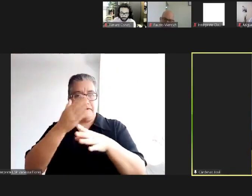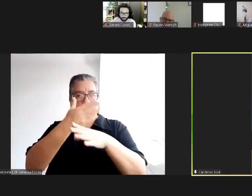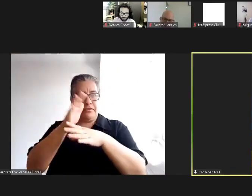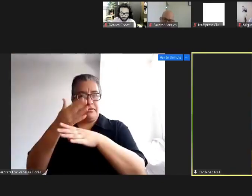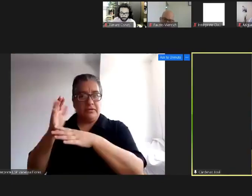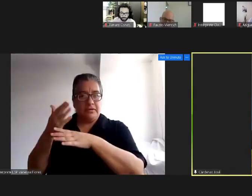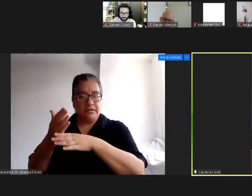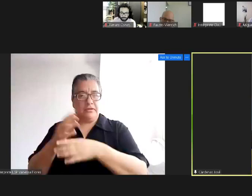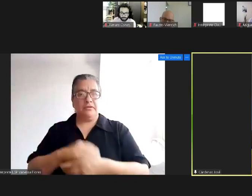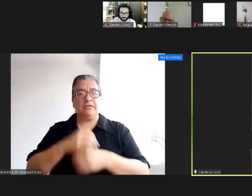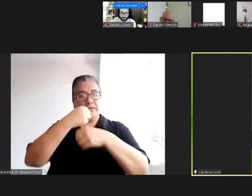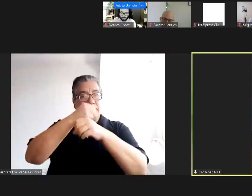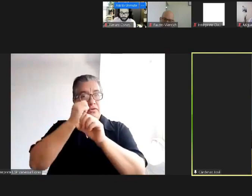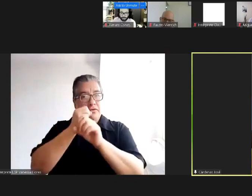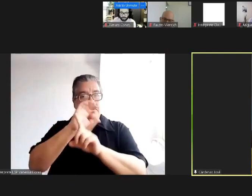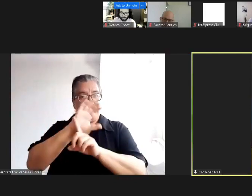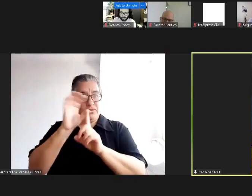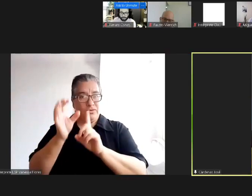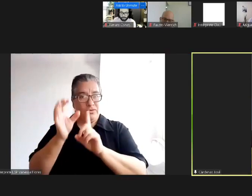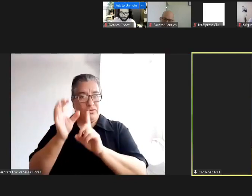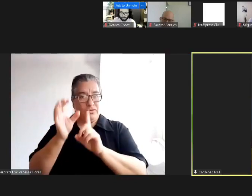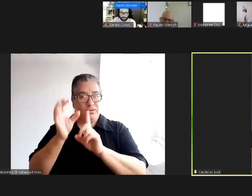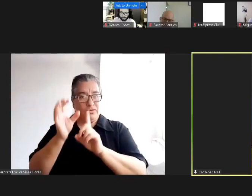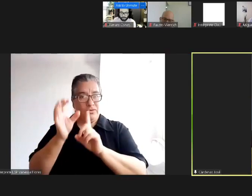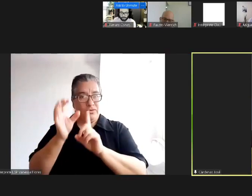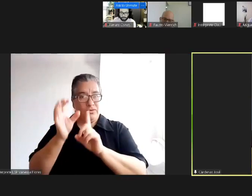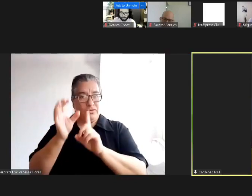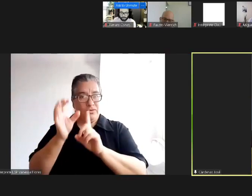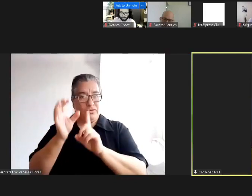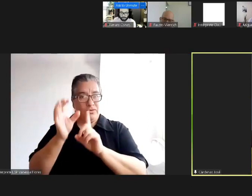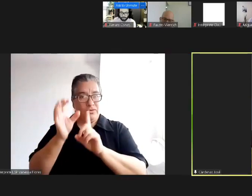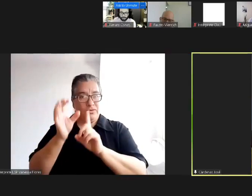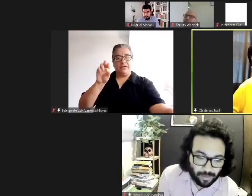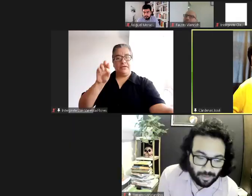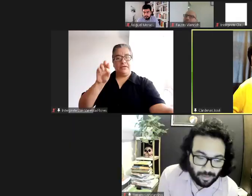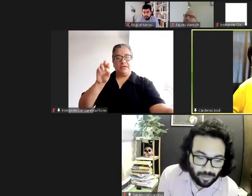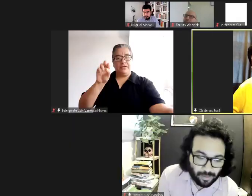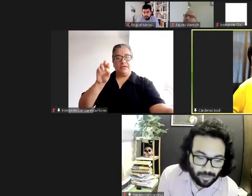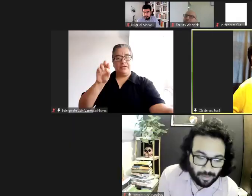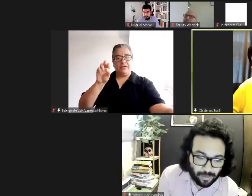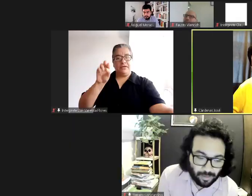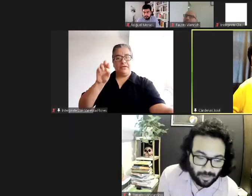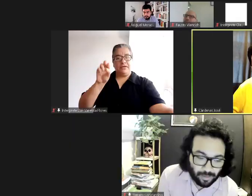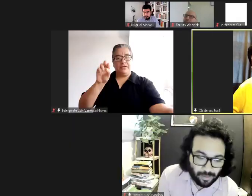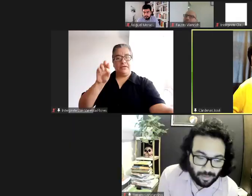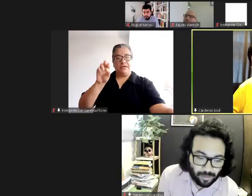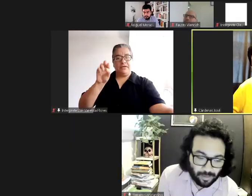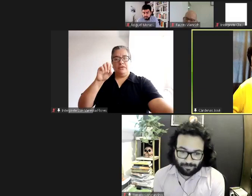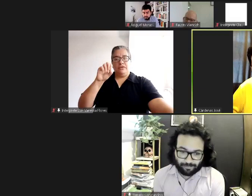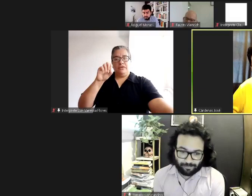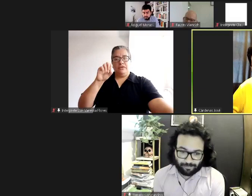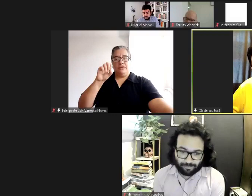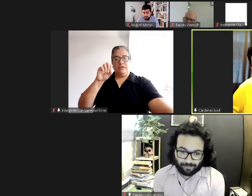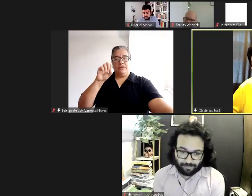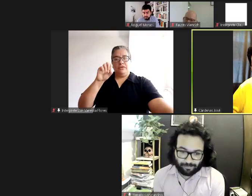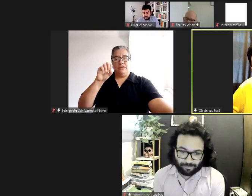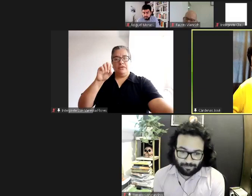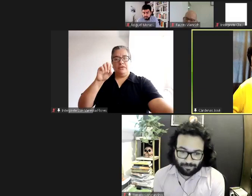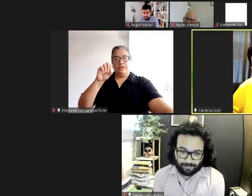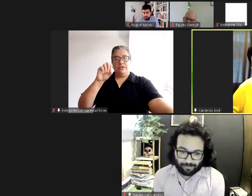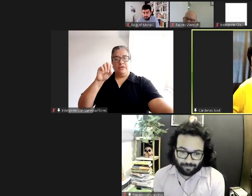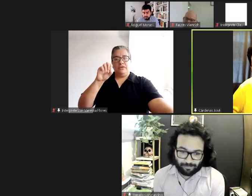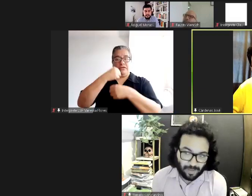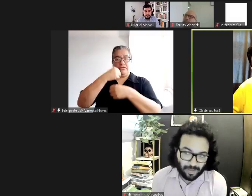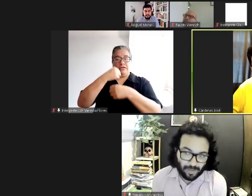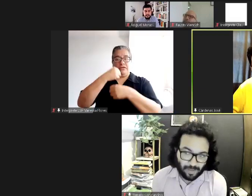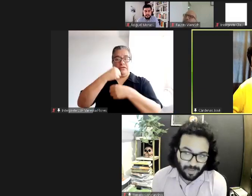¿no? Seguimos con Renato Constantino, especialista en derecho de autor y en derechos de las personas con